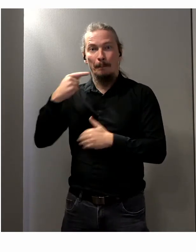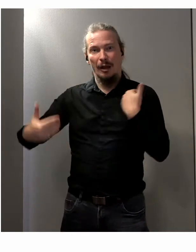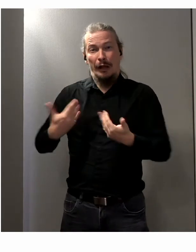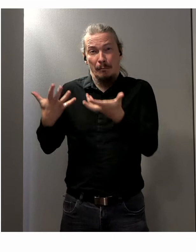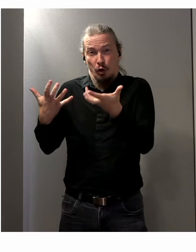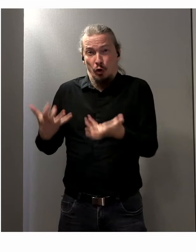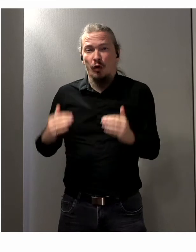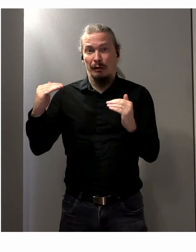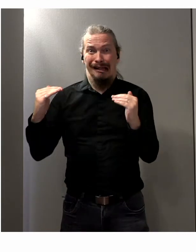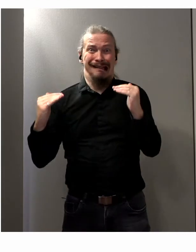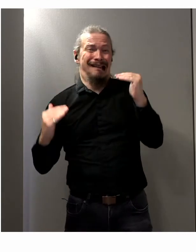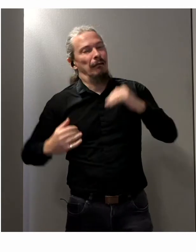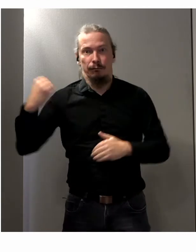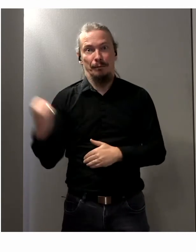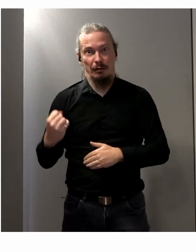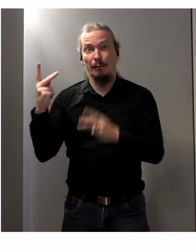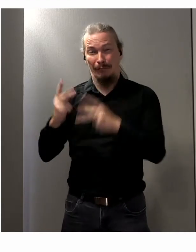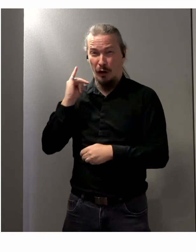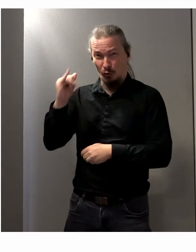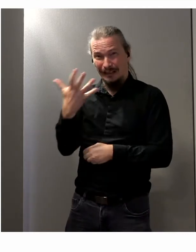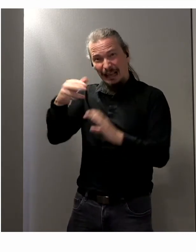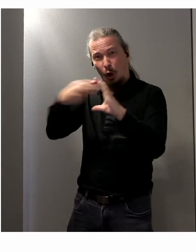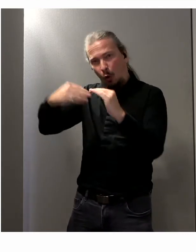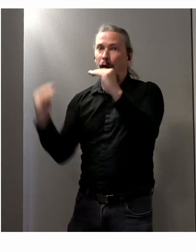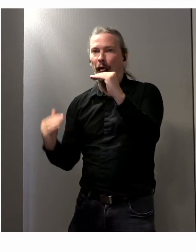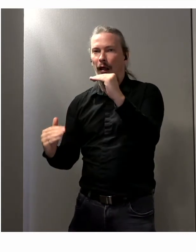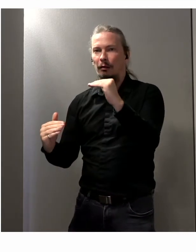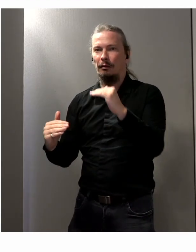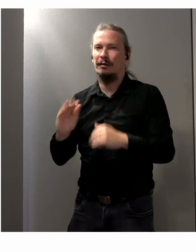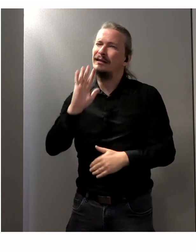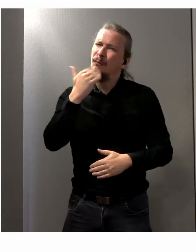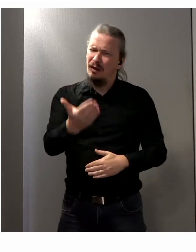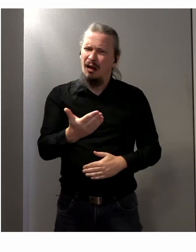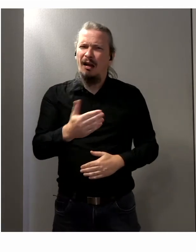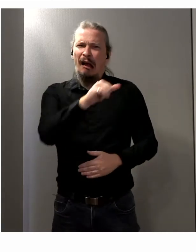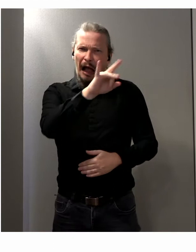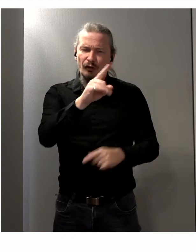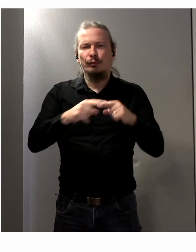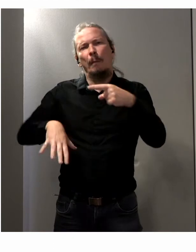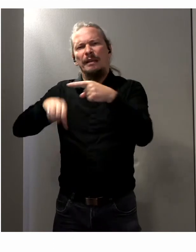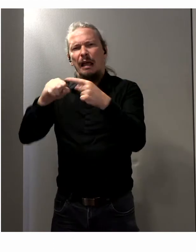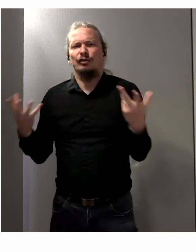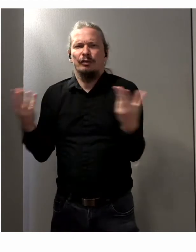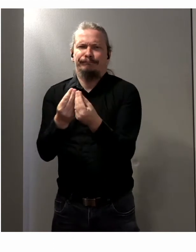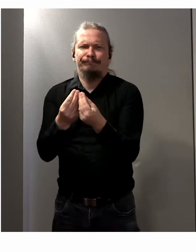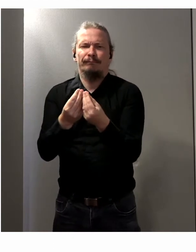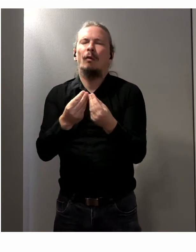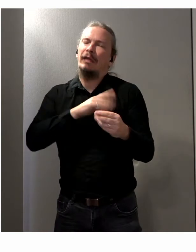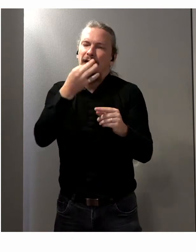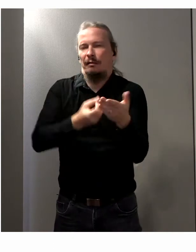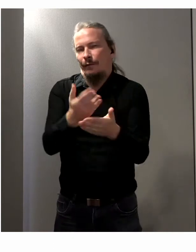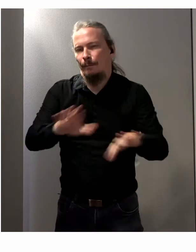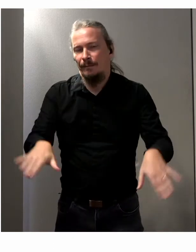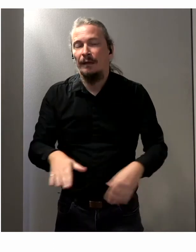creuse, allant même jusqu'à 500 €. Donc voilà, cette dichotomie du coup AH-PCH, pour terminer, après je m'arrête là, est loin de